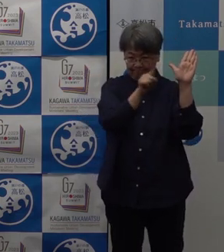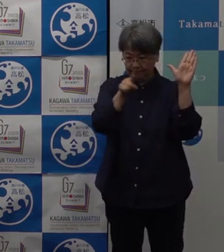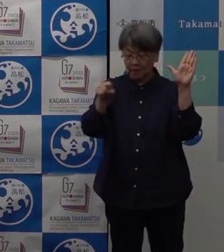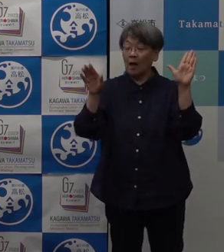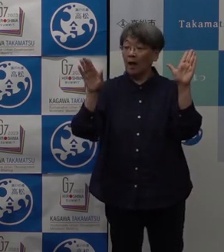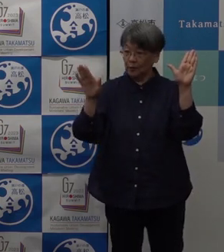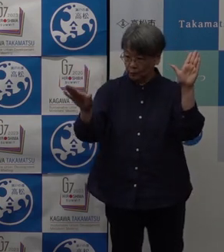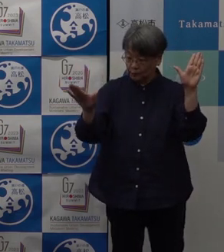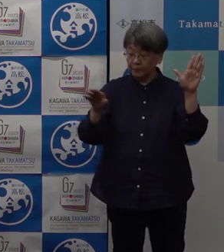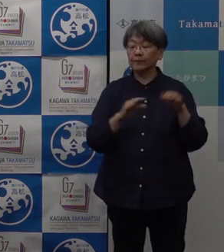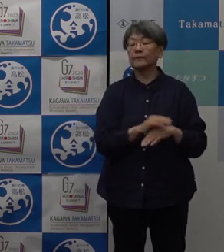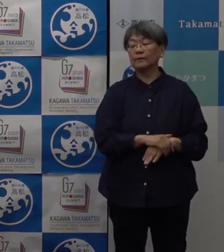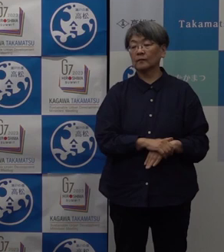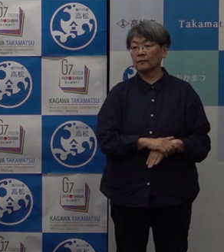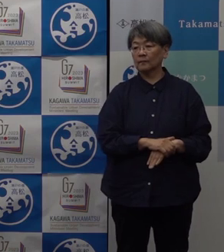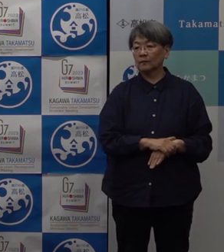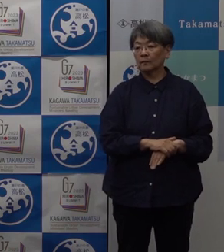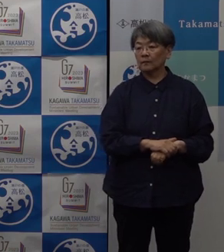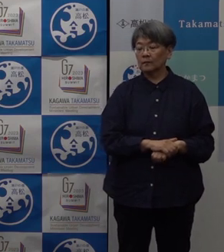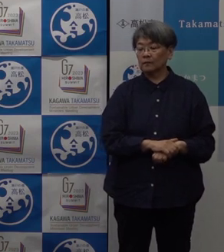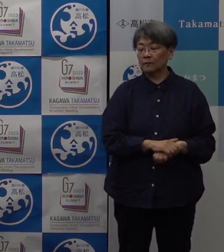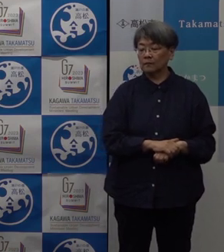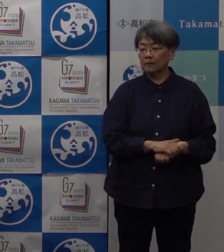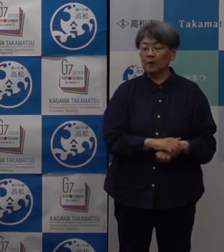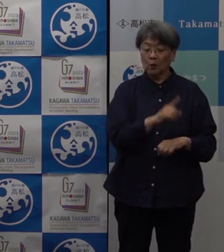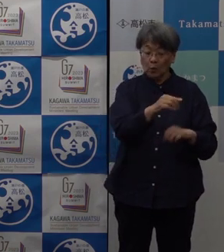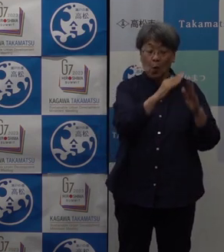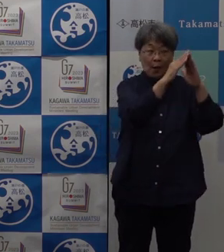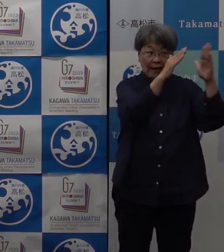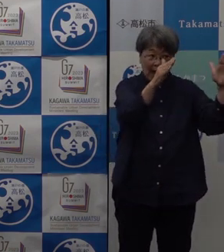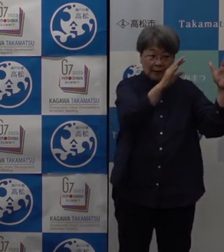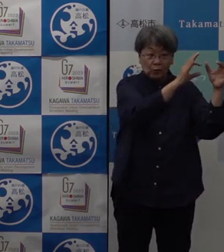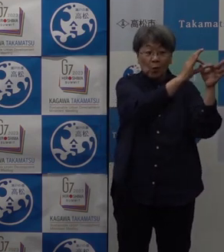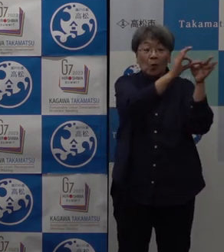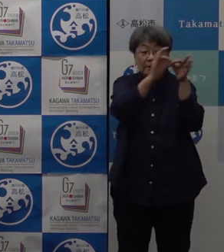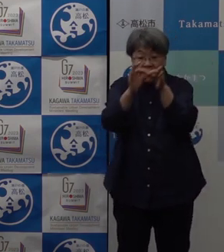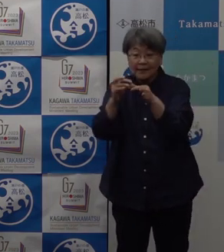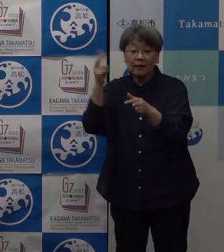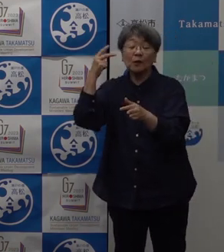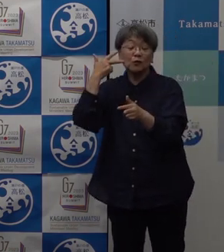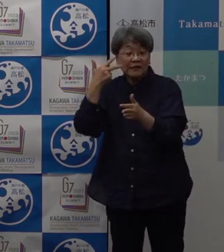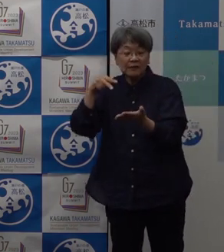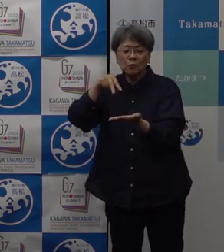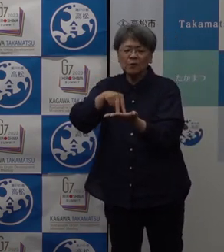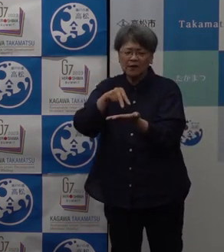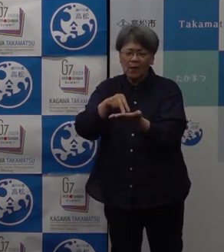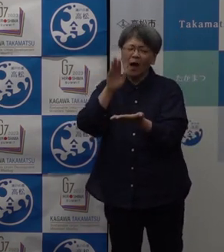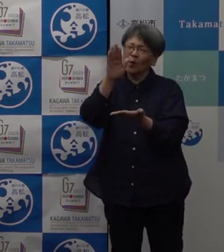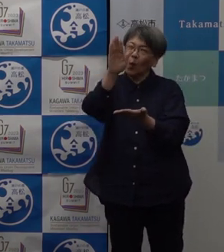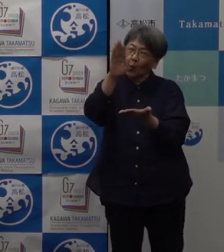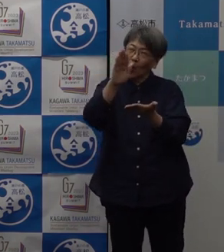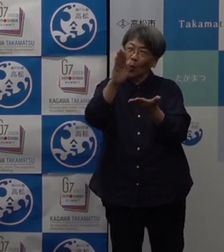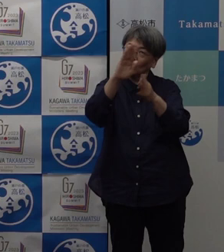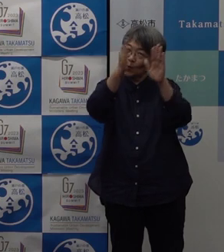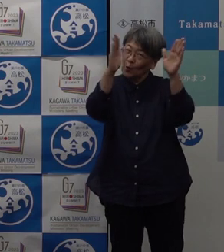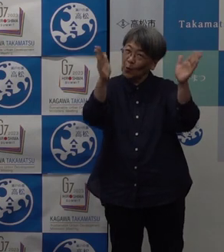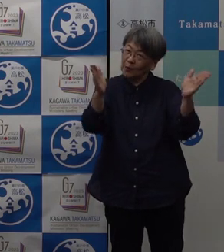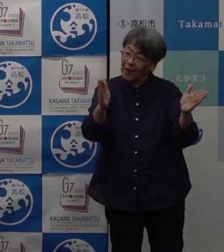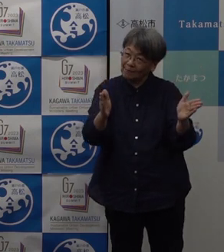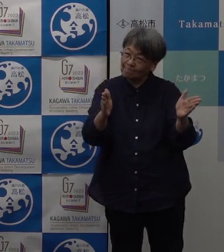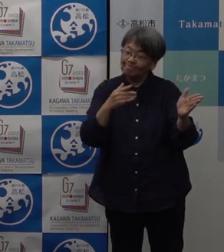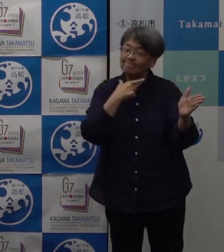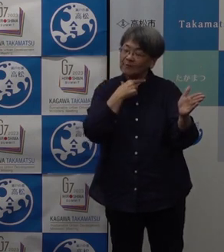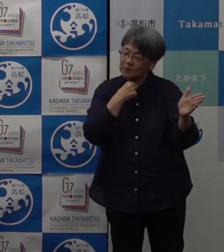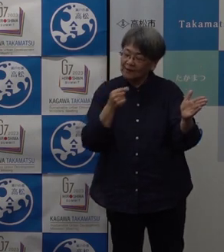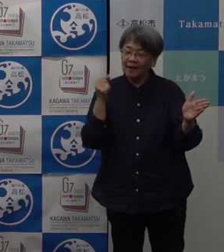れども、この、まあ、大会を通してですね、この高松市としては今後どのようなその都市づくりをしていきたいの